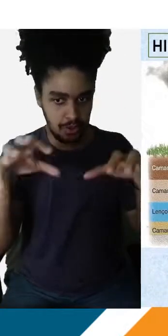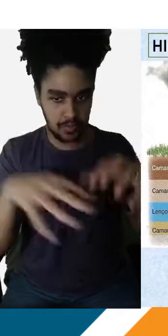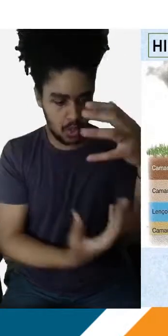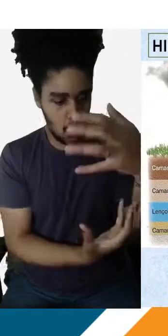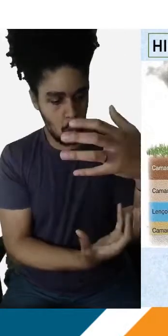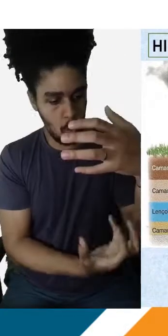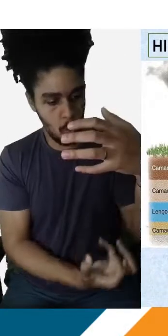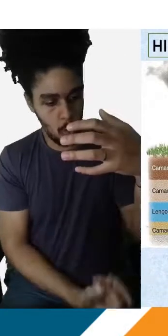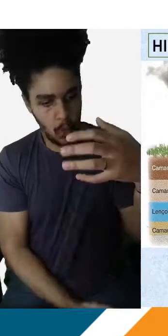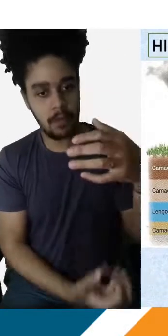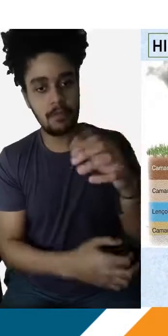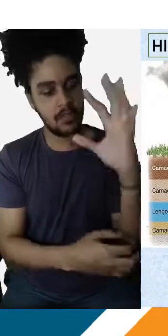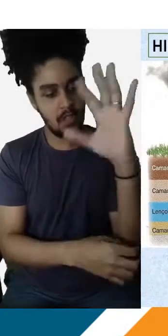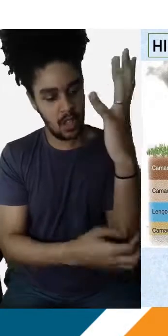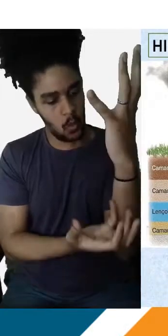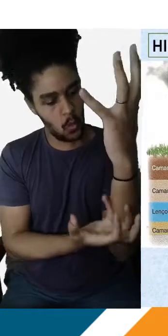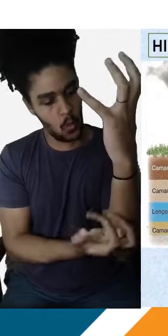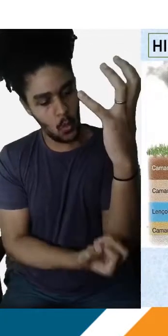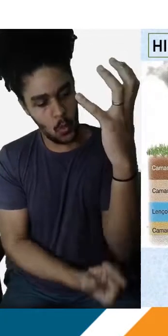infiltre, formando camadas